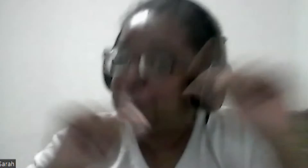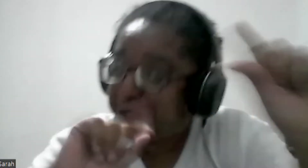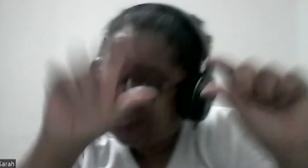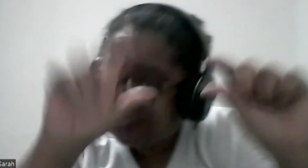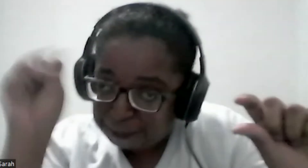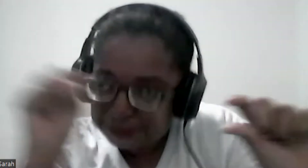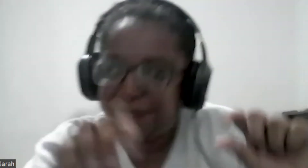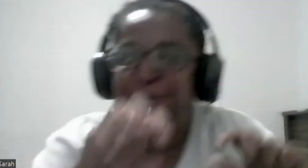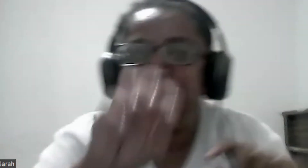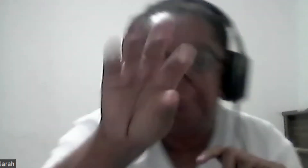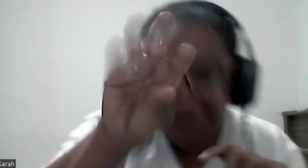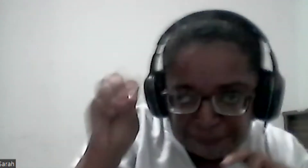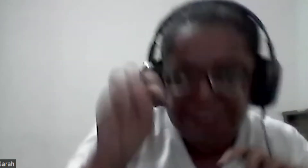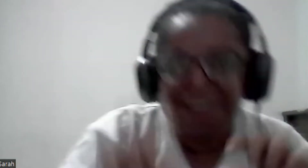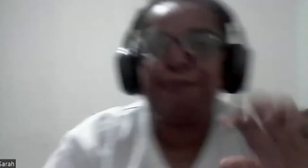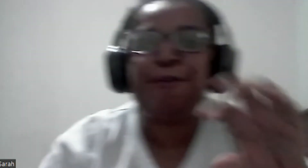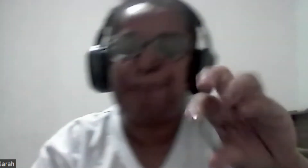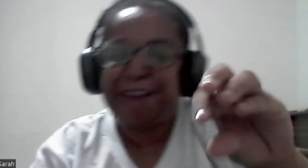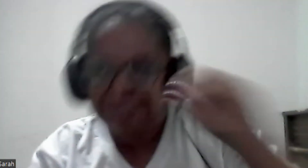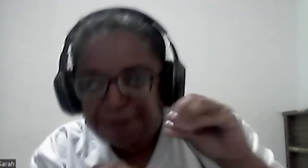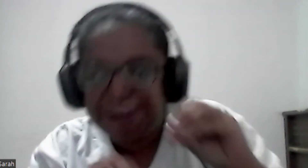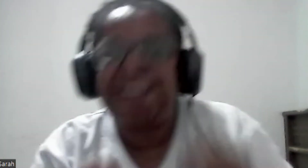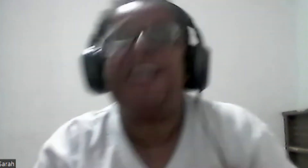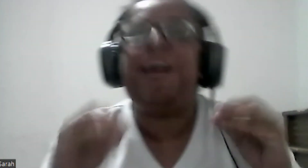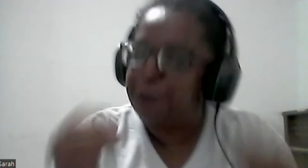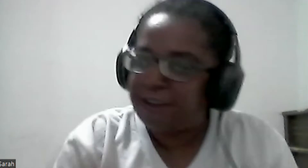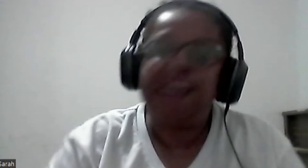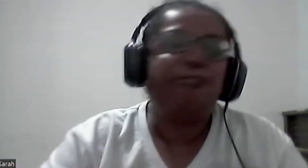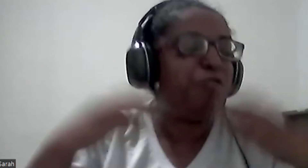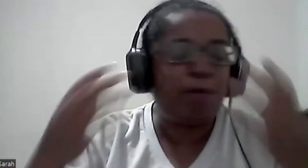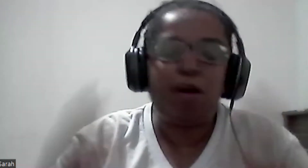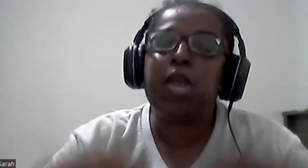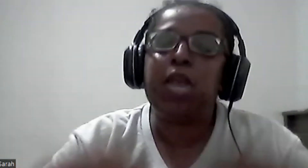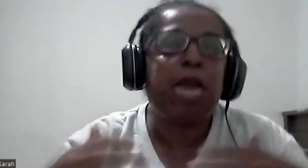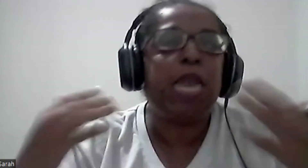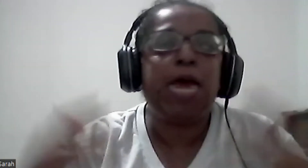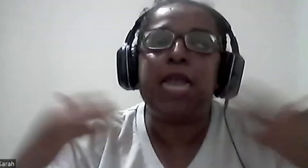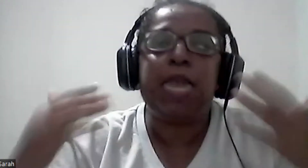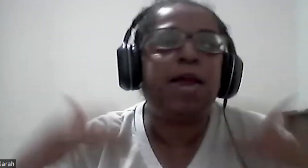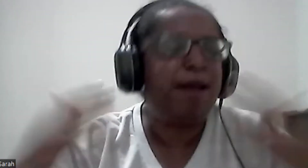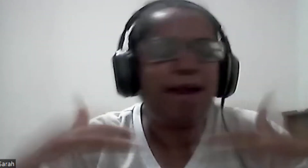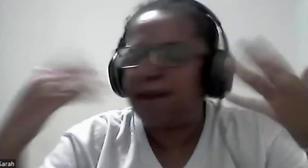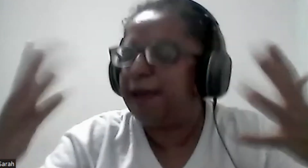que tem engolir, não gosto de palavra engolida, é porque você pode ler, Sim. ler, ler, ler, ler,